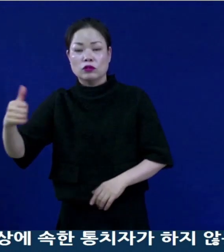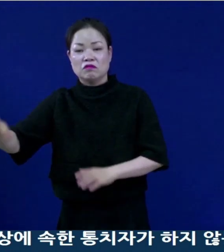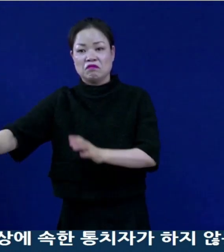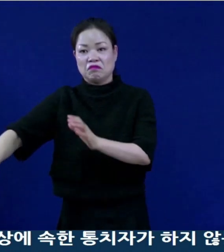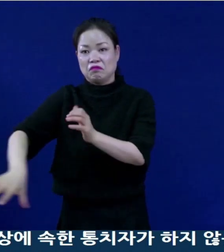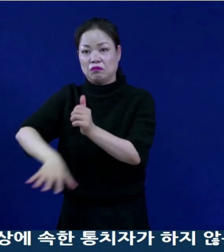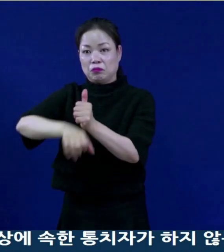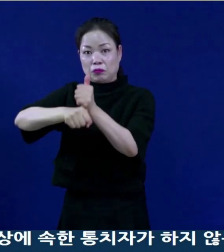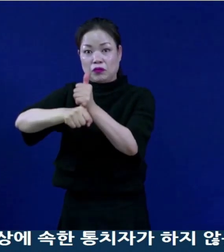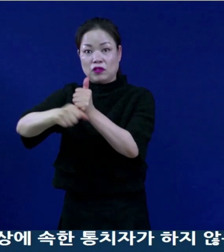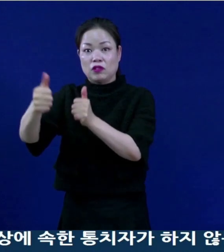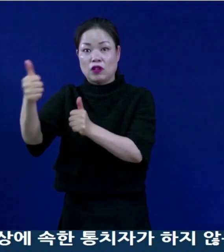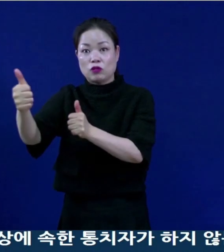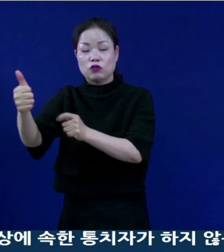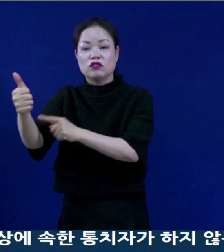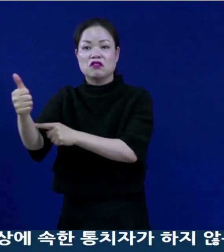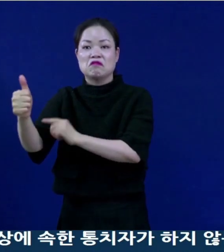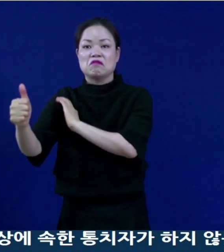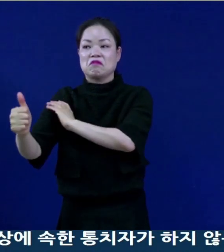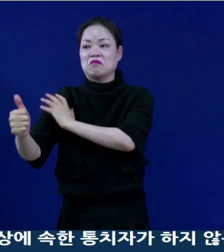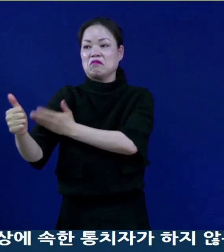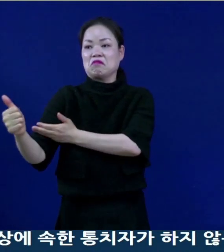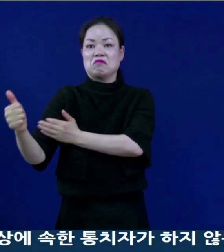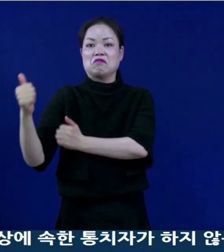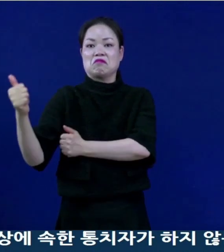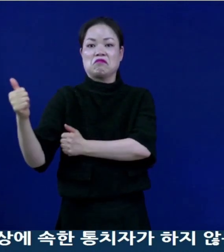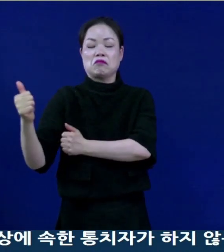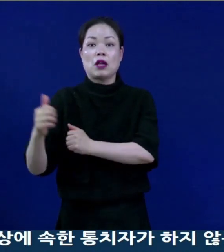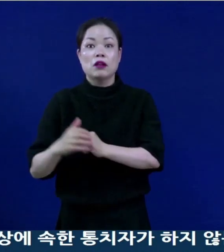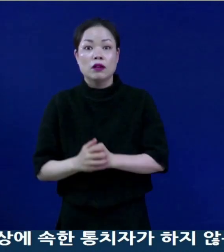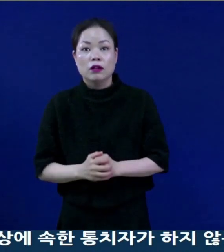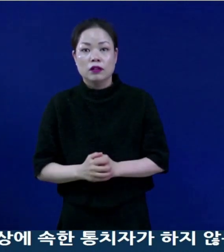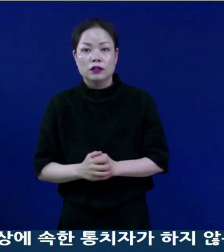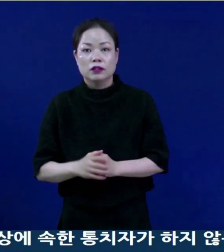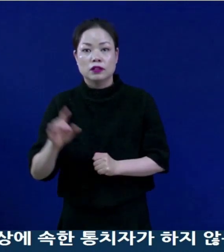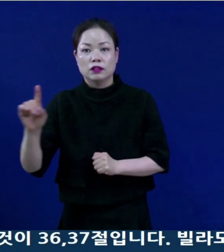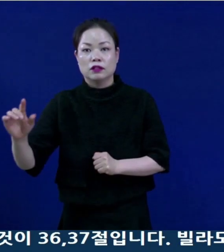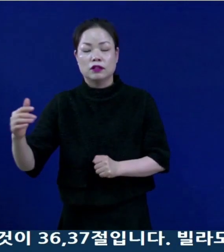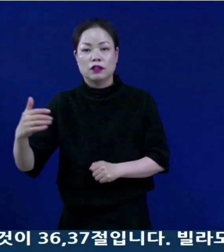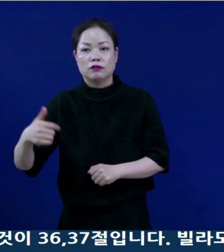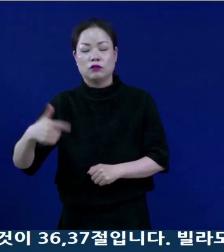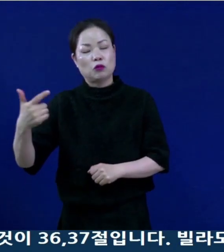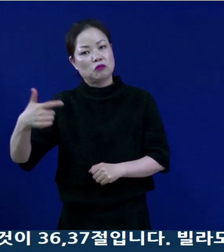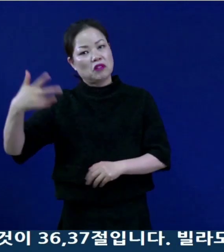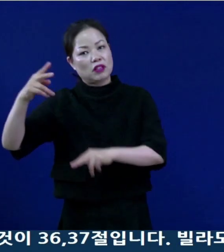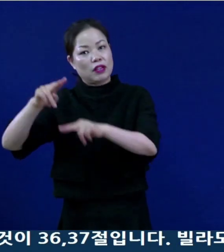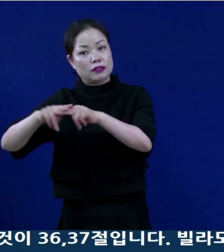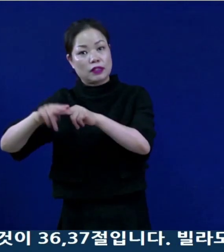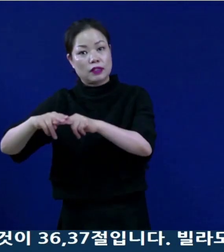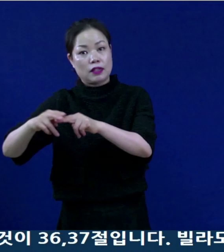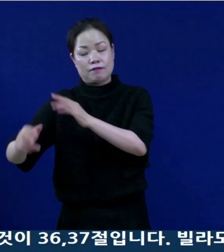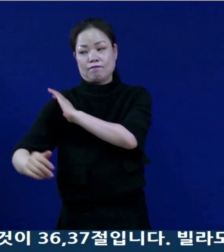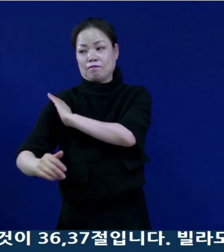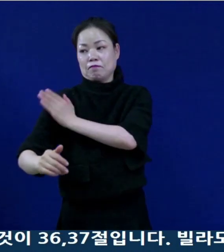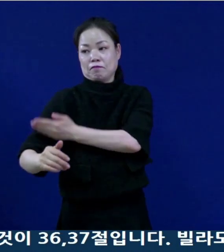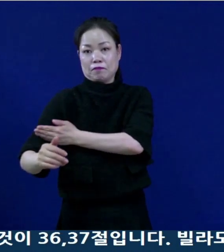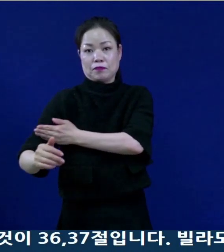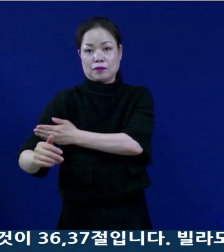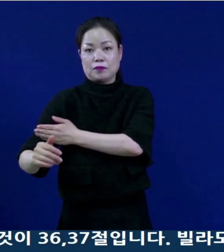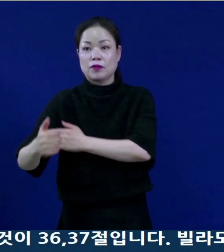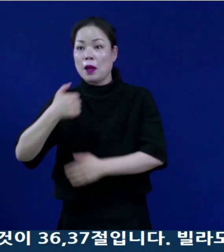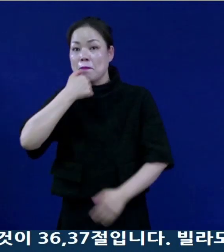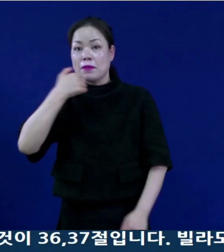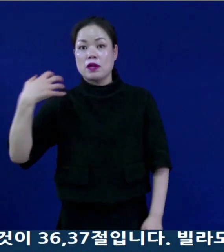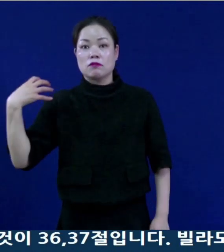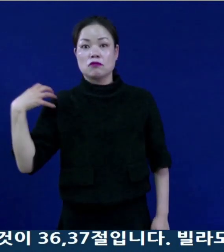권력 서열이 꽤 높았습니다. 변방이 아니었습니다. 나름 요직에 해당하는 자리였죠. 거기에 빌라도가 그 위치를 가지고